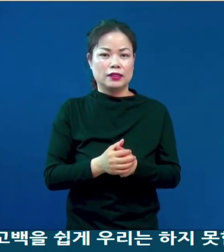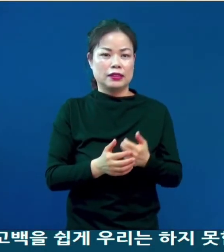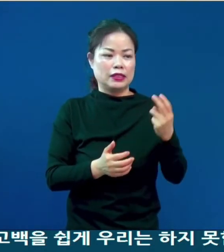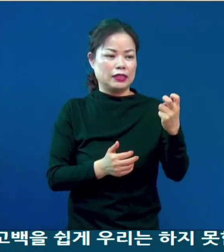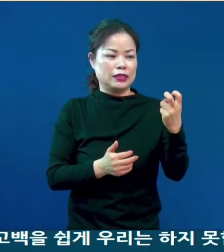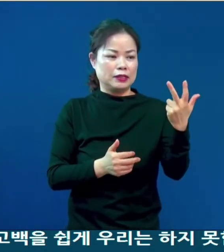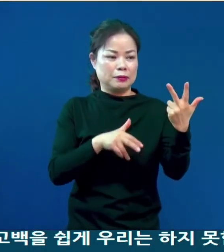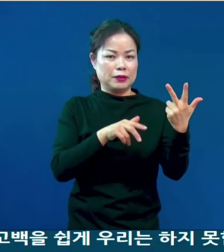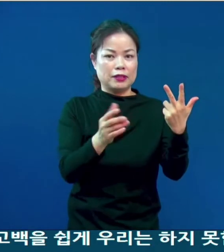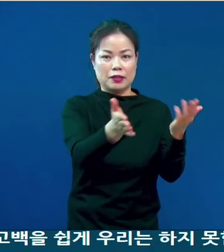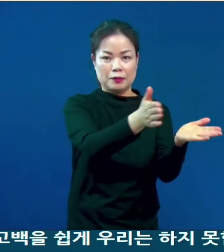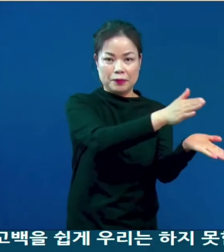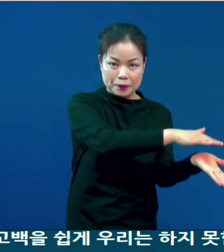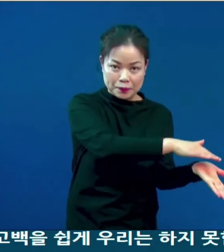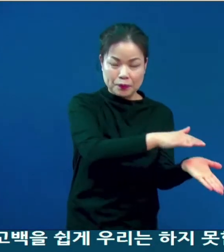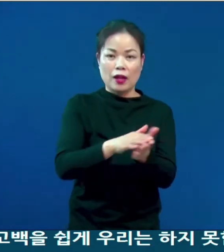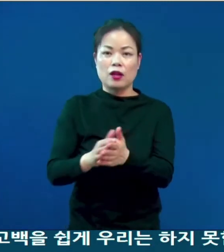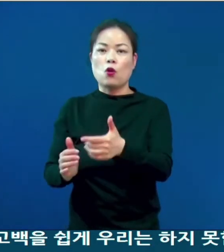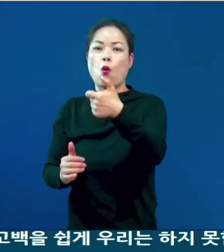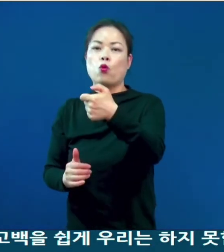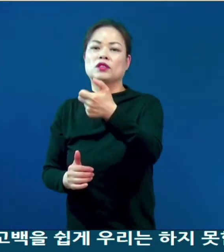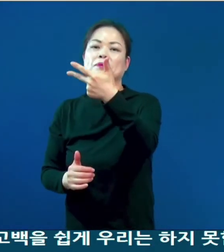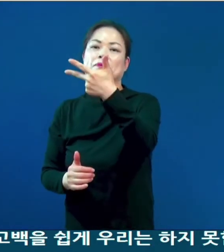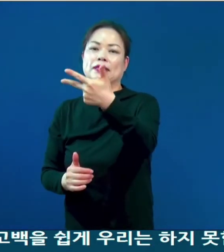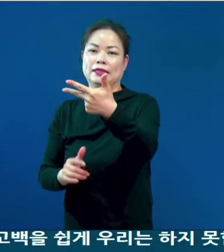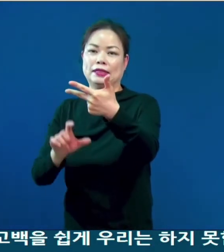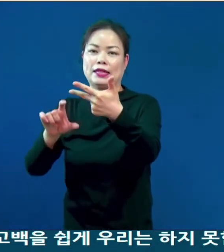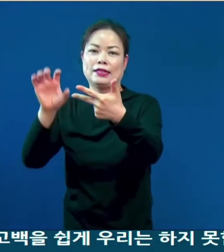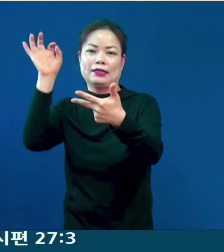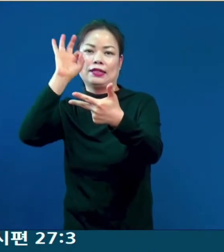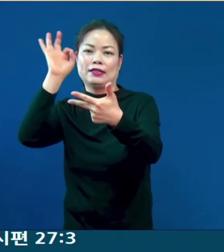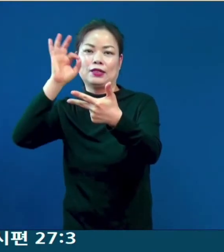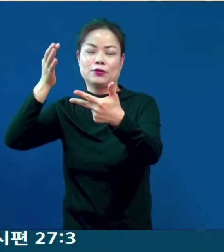덮어두시고 시편 57편으로 잠깐 가보도록 하겠습니다.